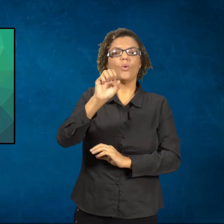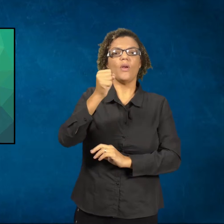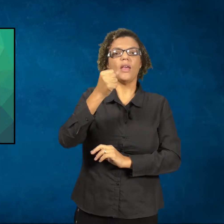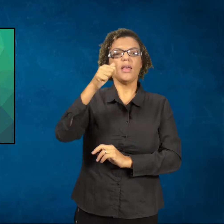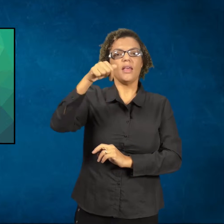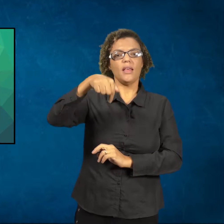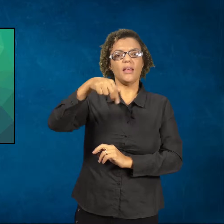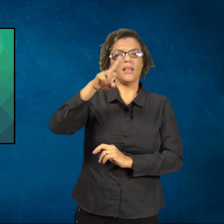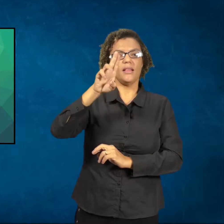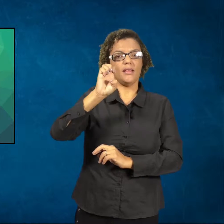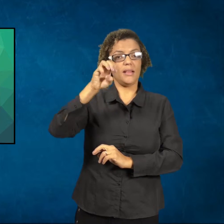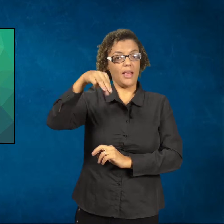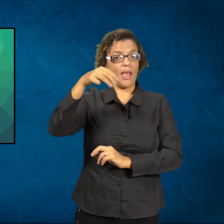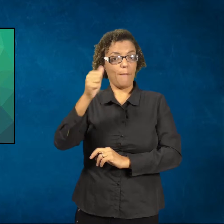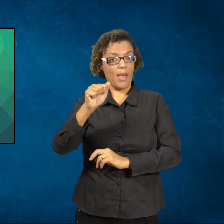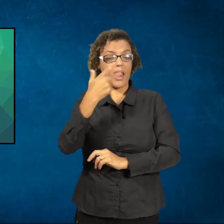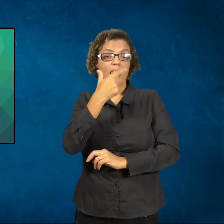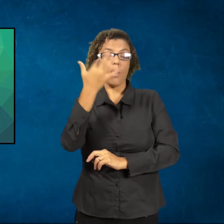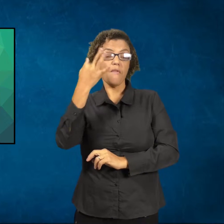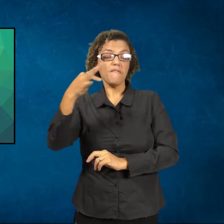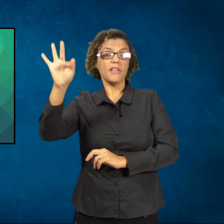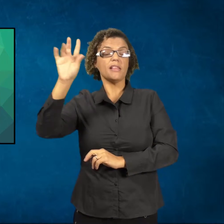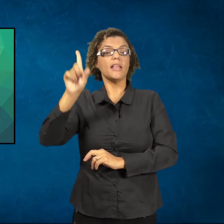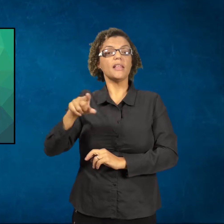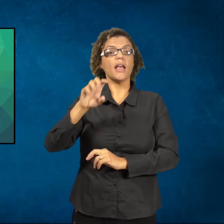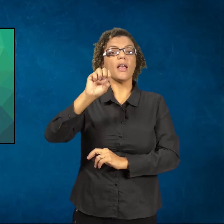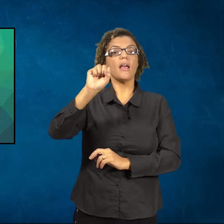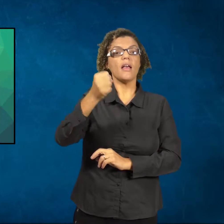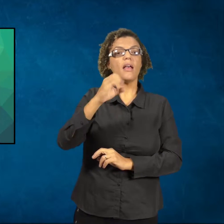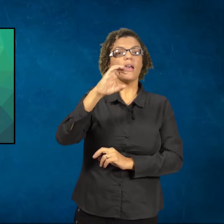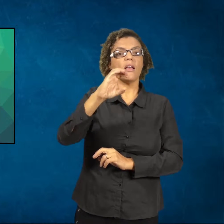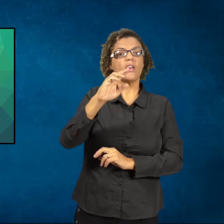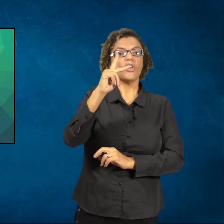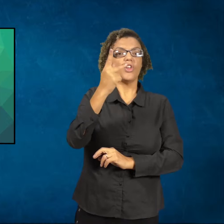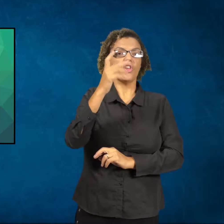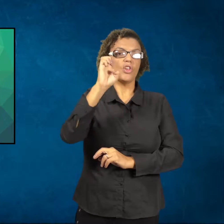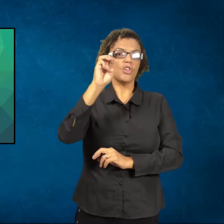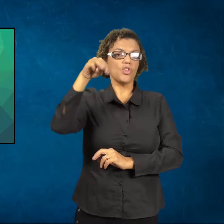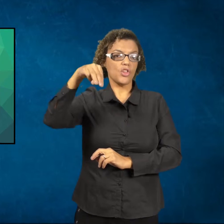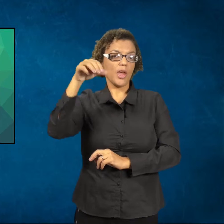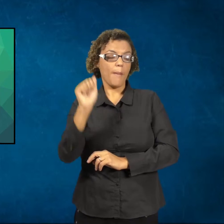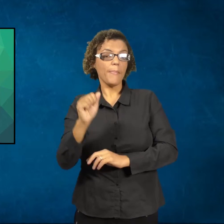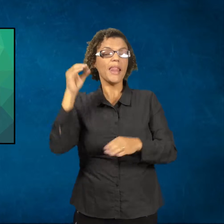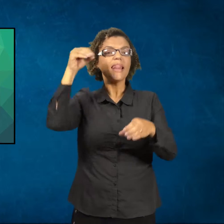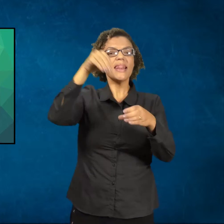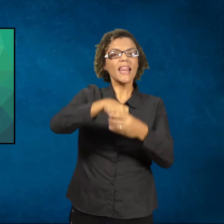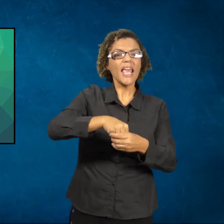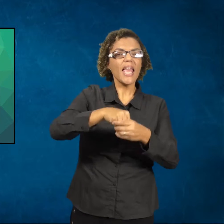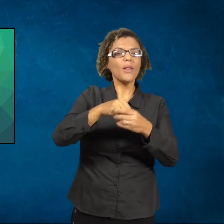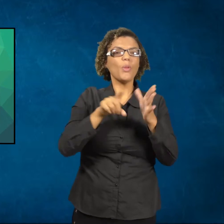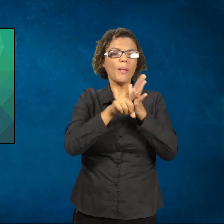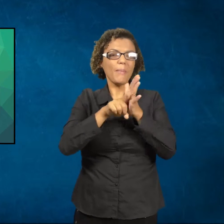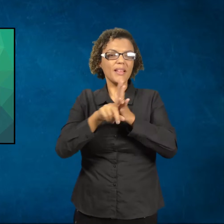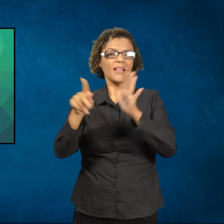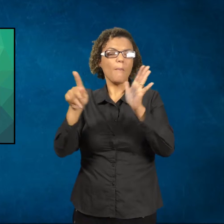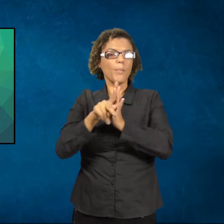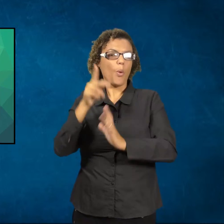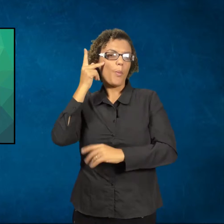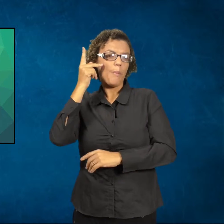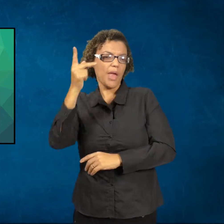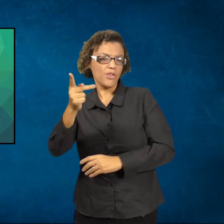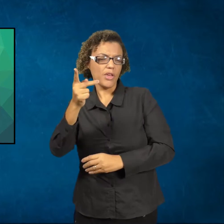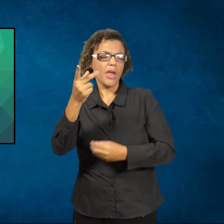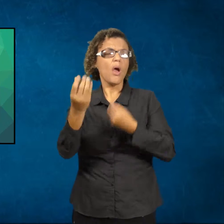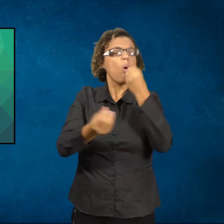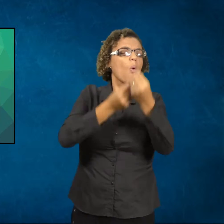na obra do Piaget. Quer dizer, como que o Piaget sentiu necessidade da utilização desse conceito, que conceito é